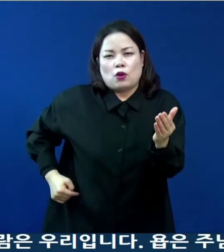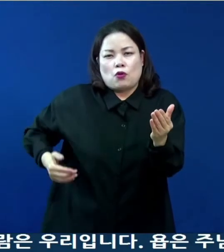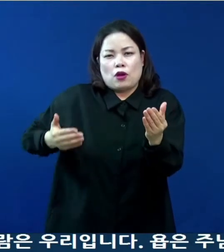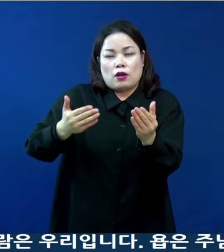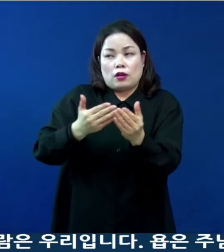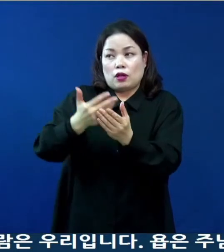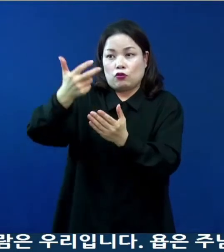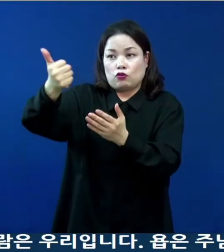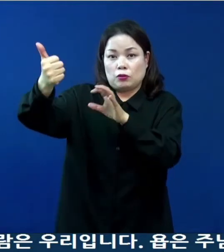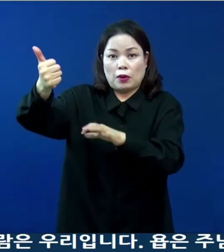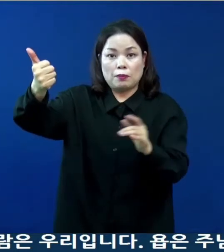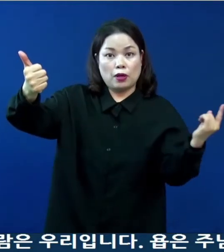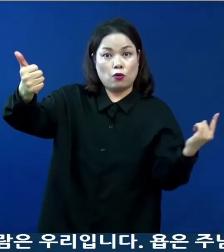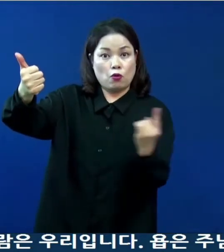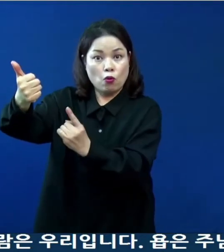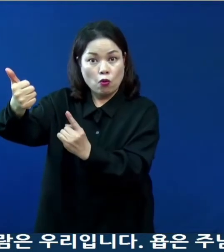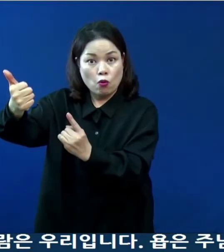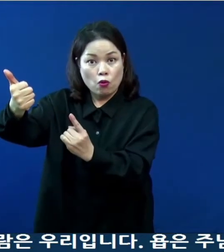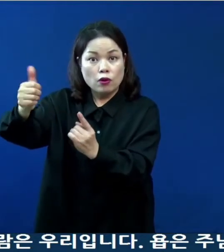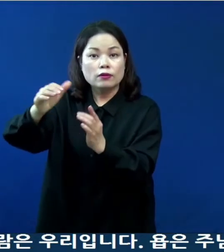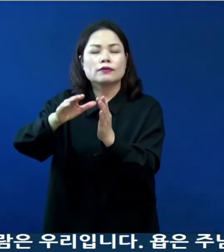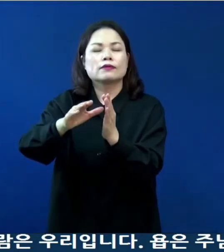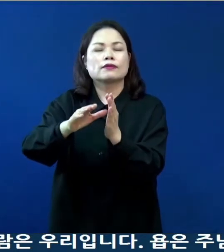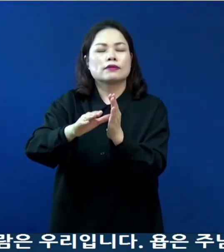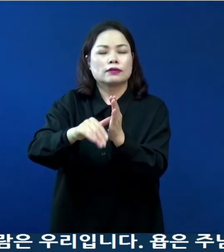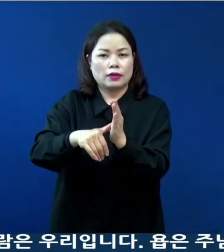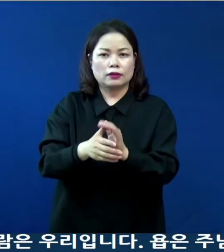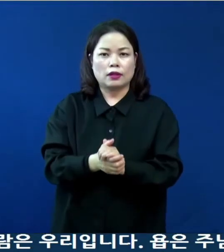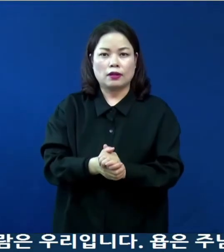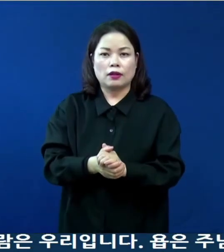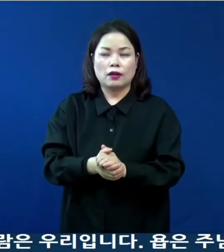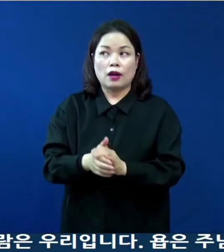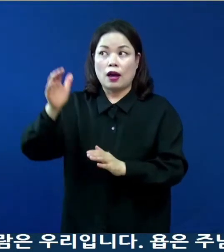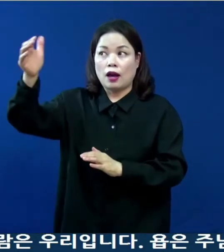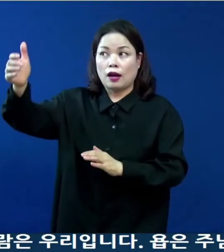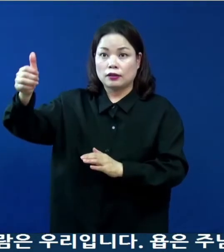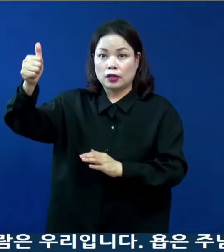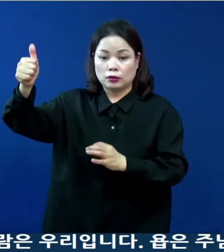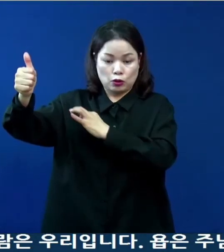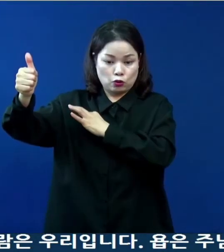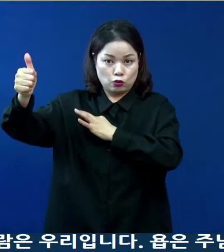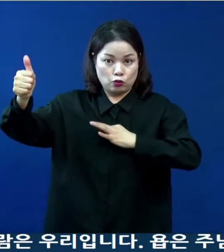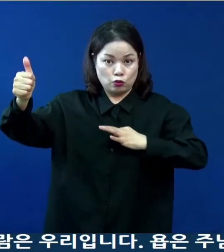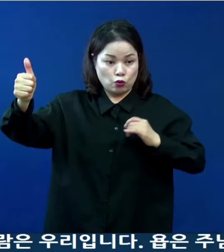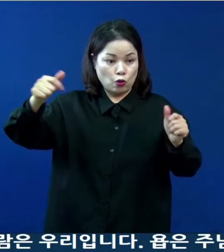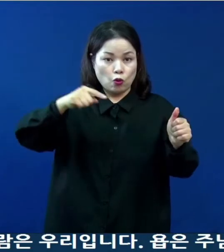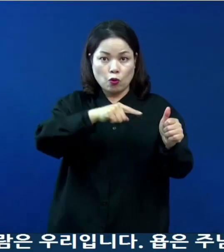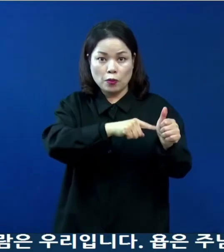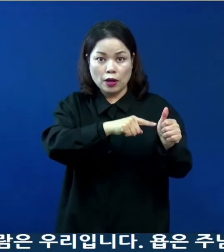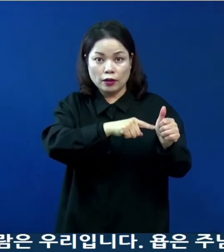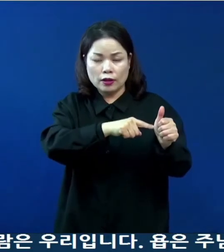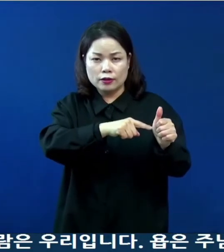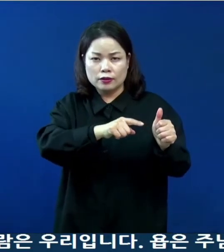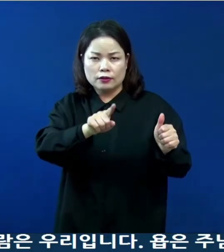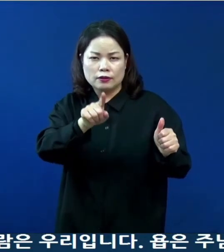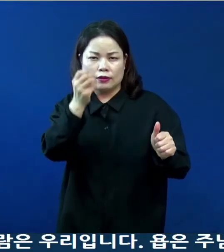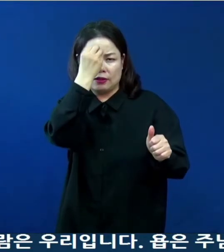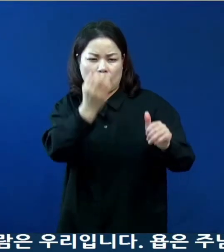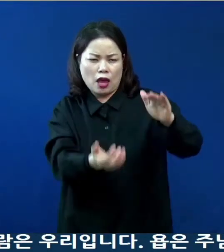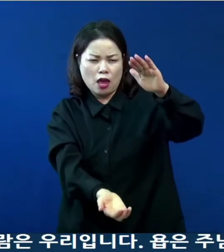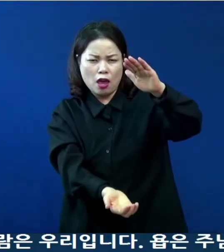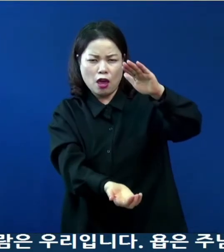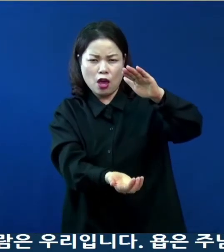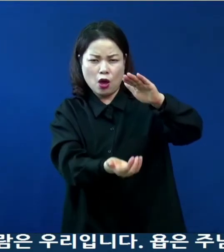앞에 나아갑니다. 그리고 그때서야 비로소 하나님께서 욥에게 최고의